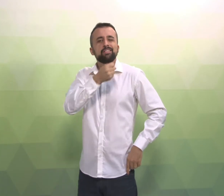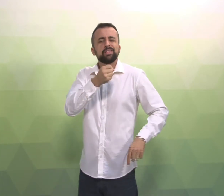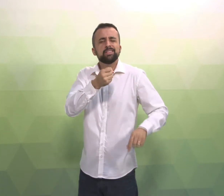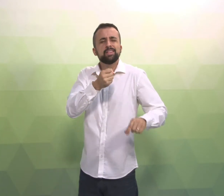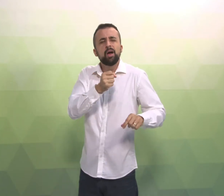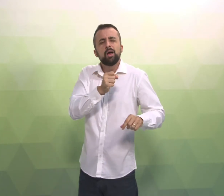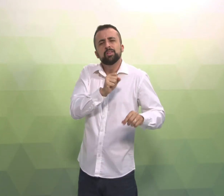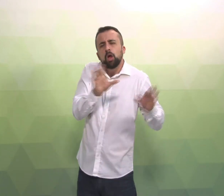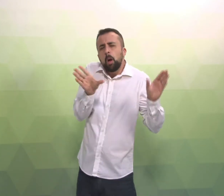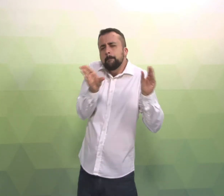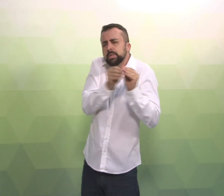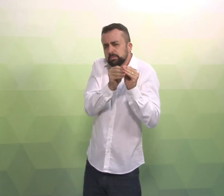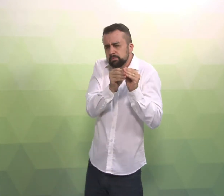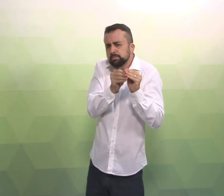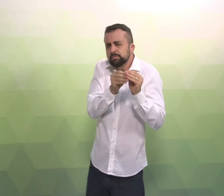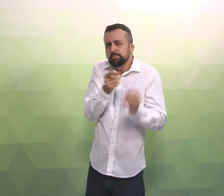Vejam apenas um trechinho.